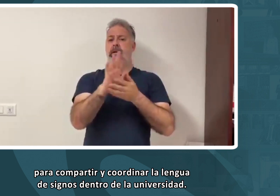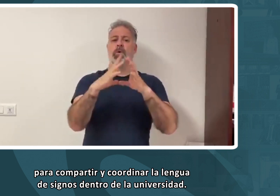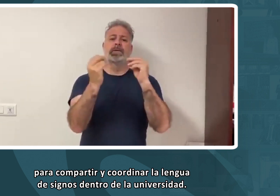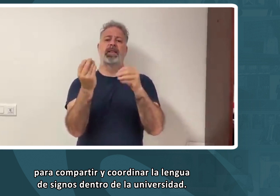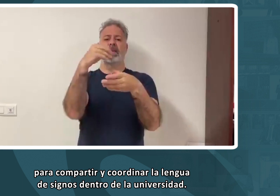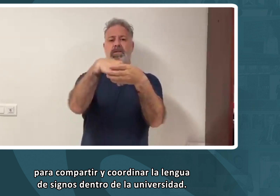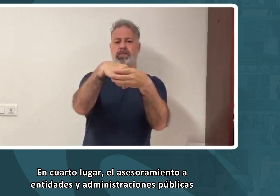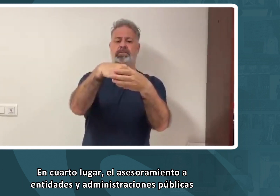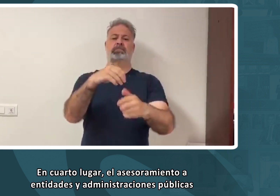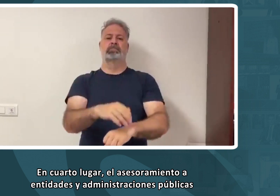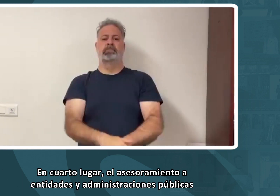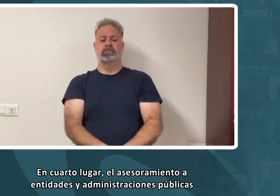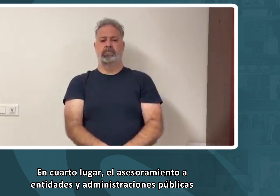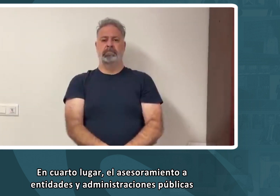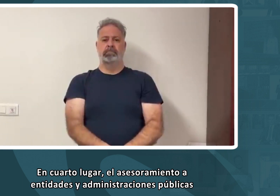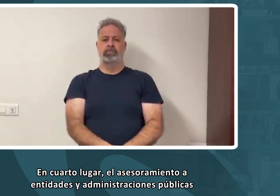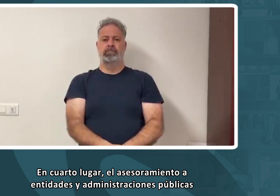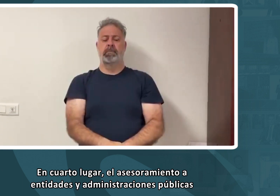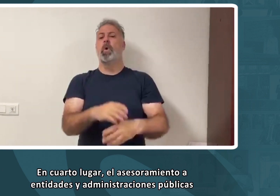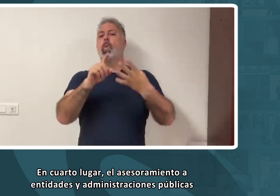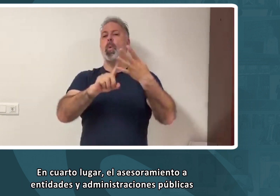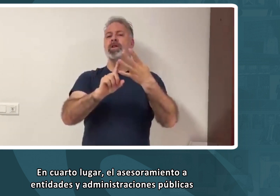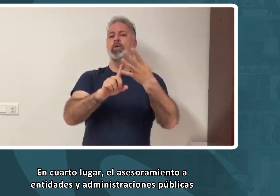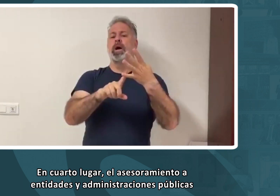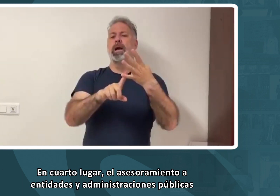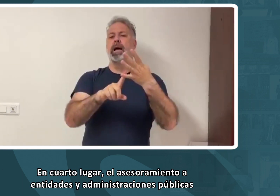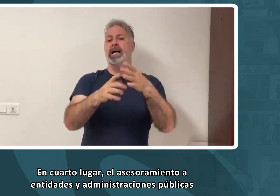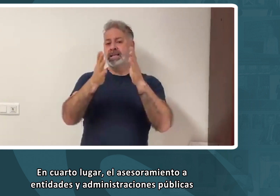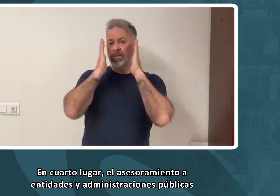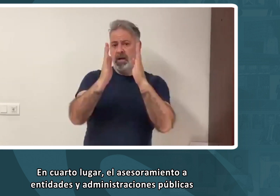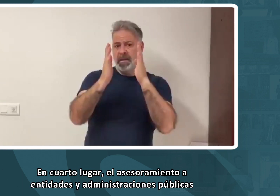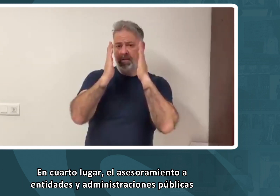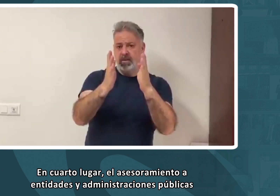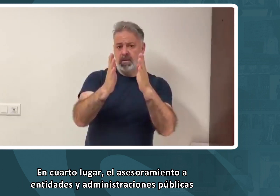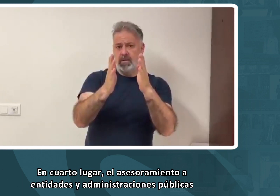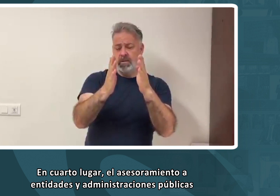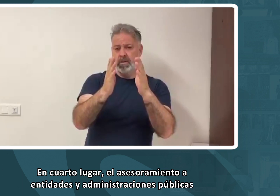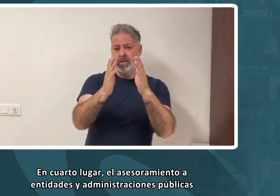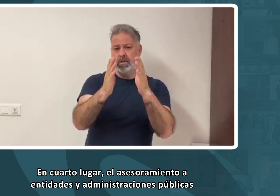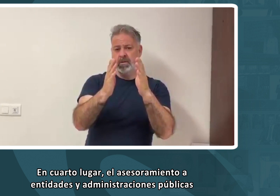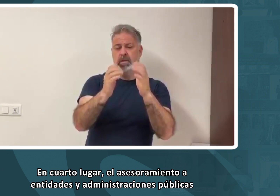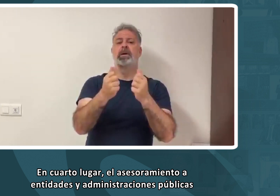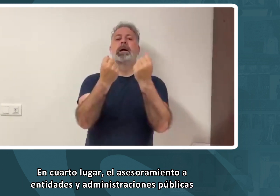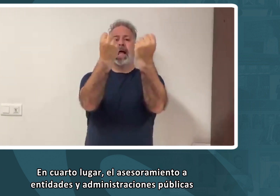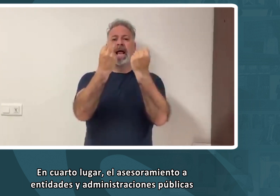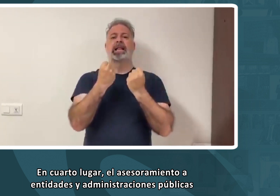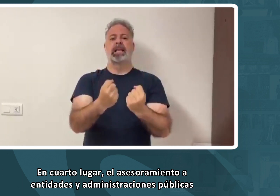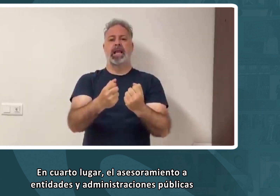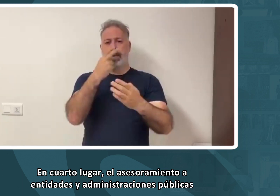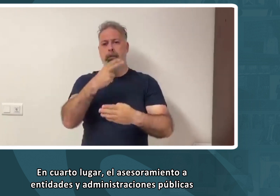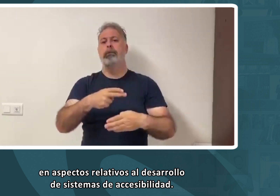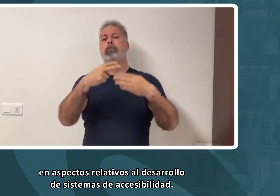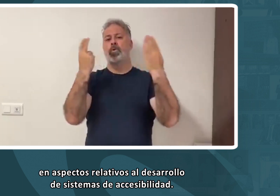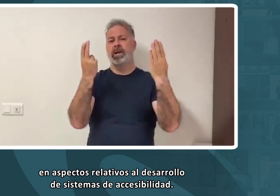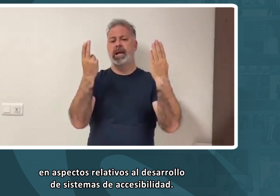signos dentro de la universidad. En cuarto lugar, el asesoramiento a entidades y administraciones públicas